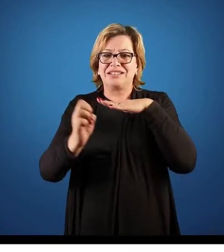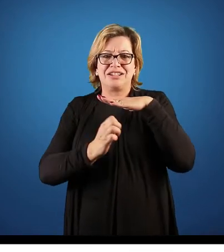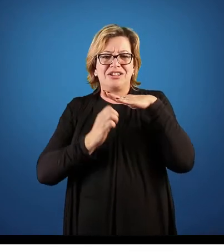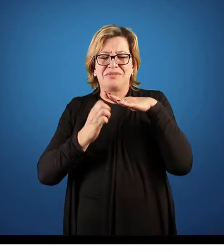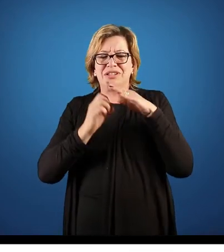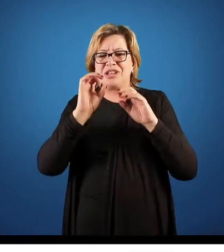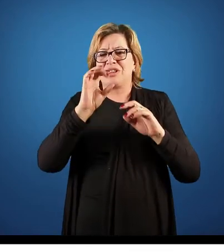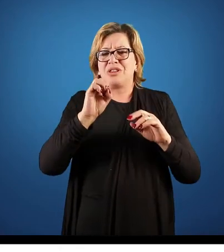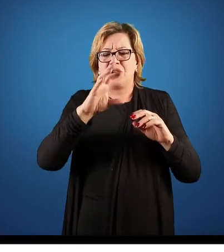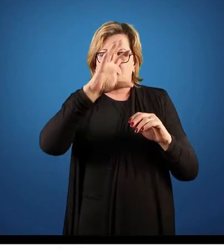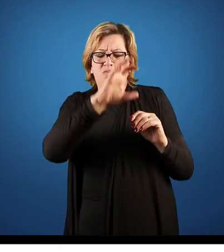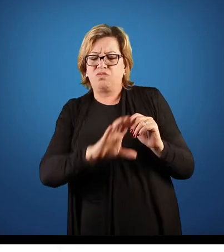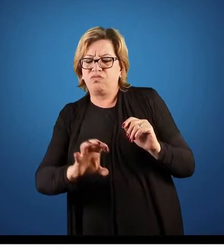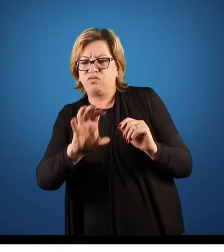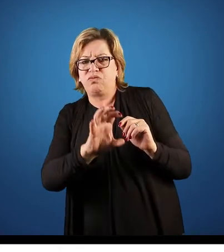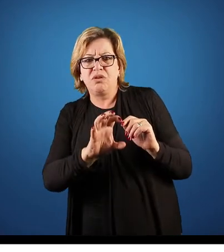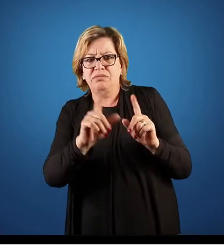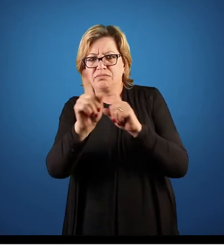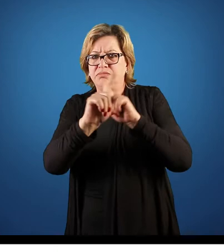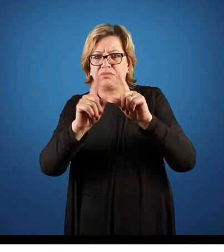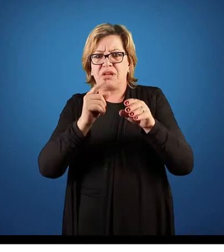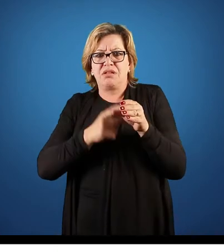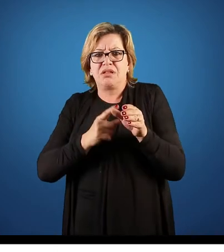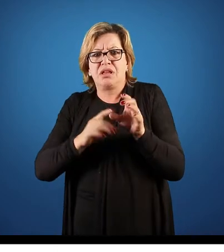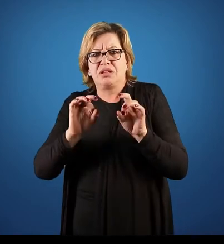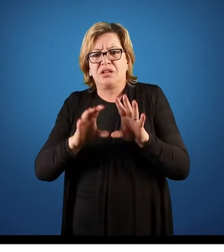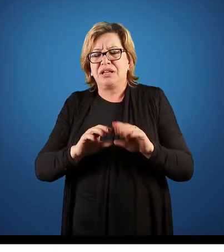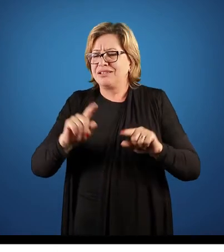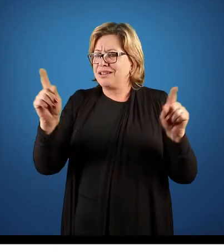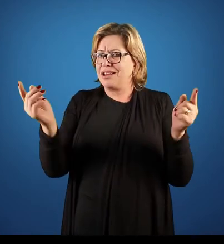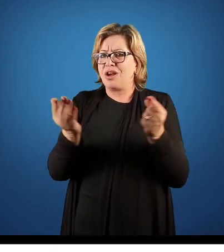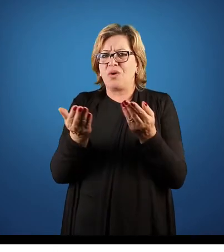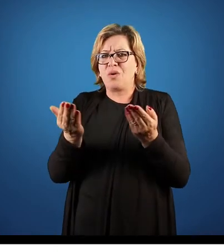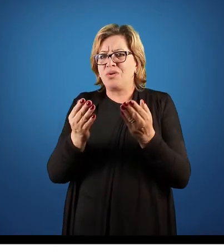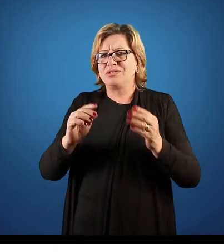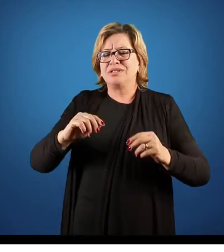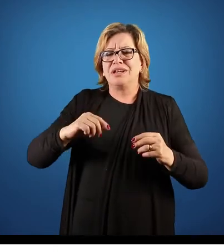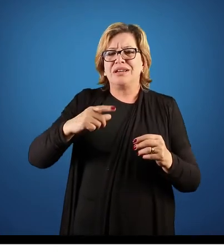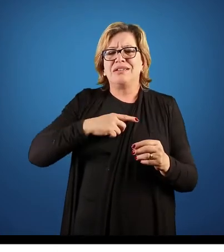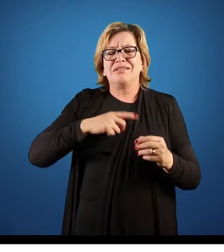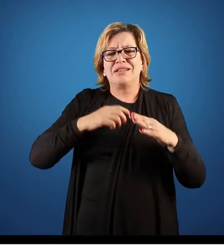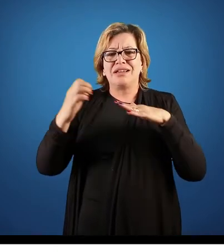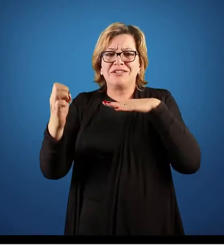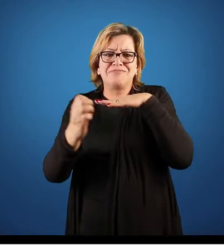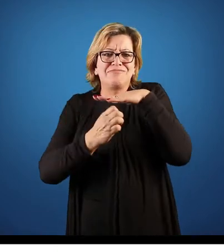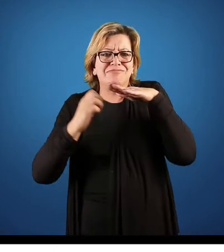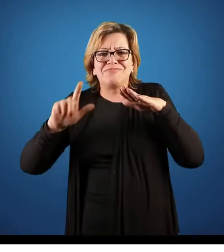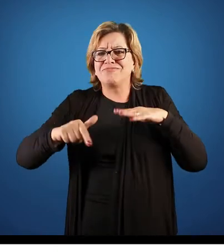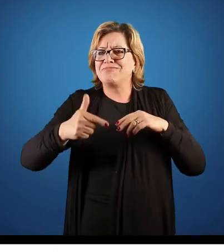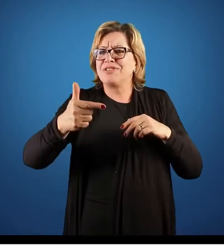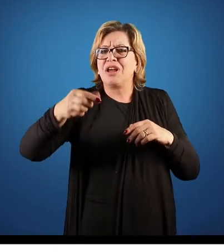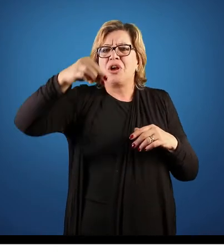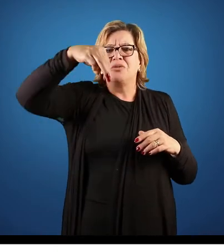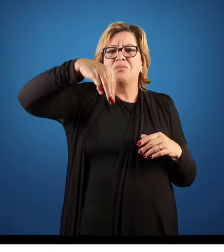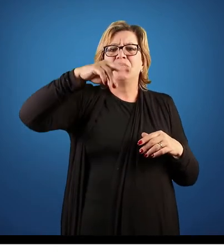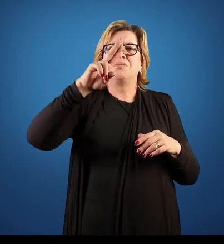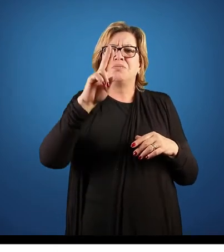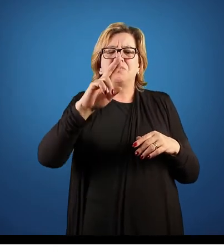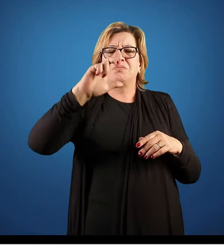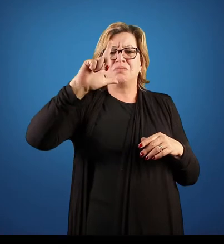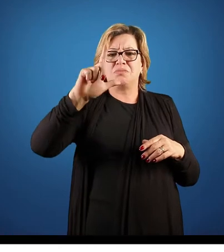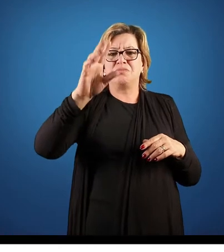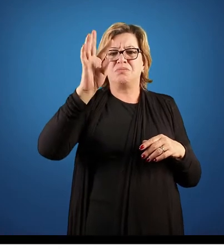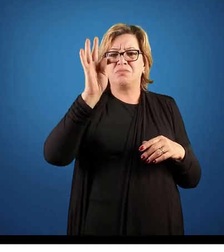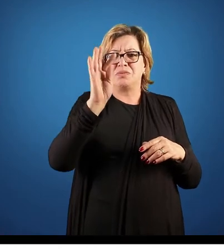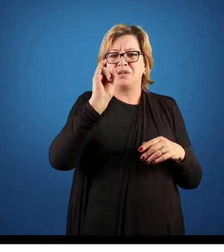regionais da nossa cidade é hoje elas têm um âmbito das multinacionais é que estão aqui no nosso país nossa multinacionais que vão lá para